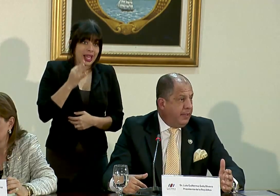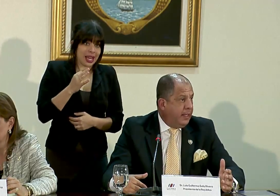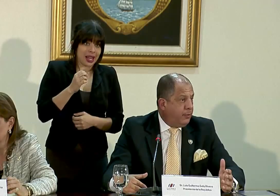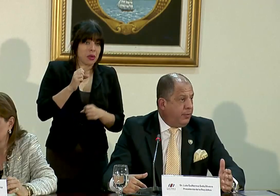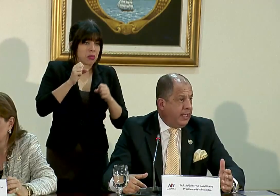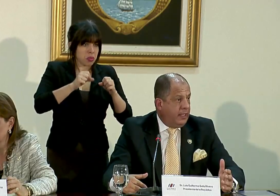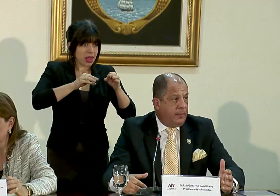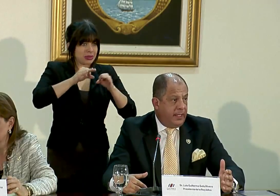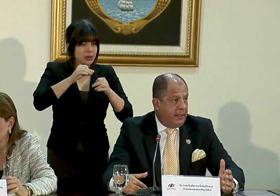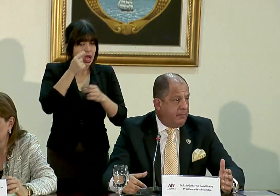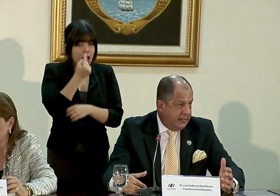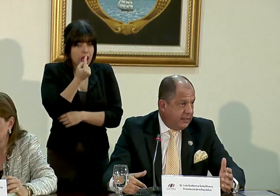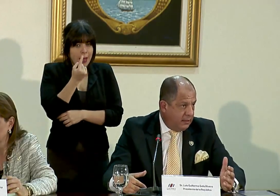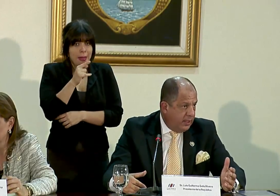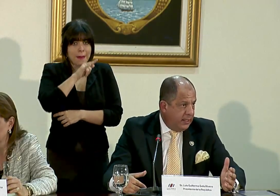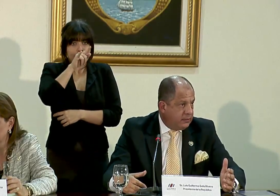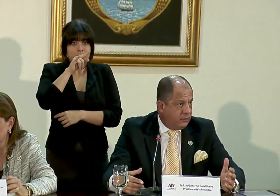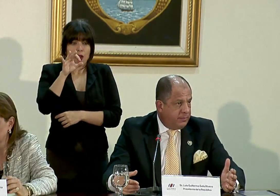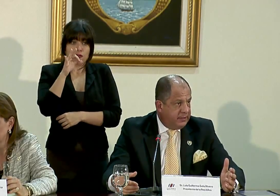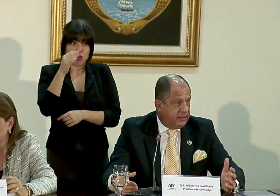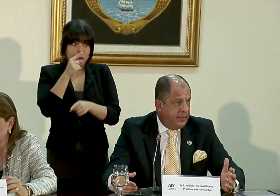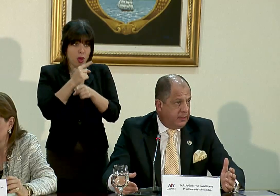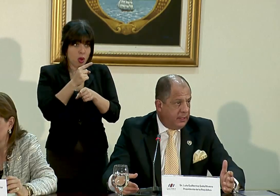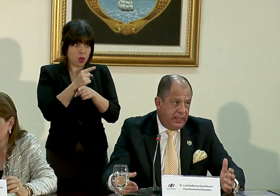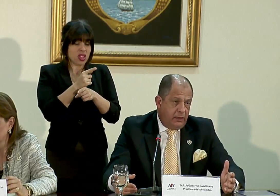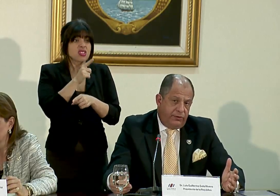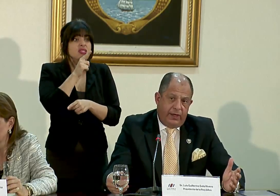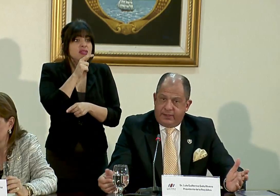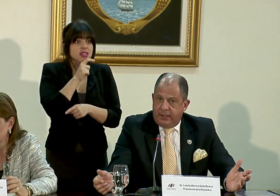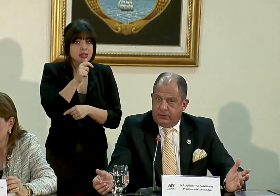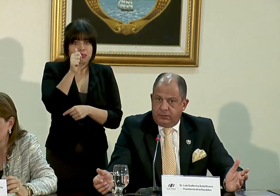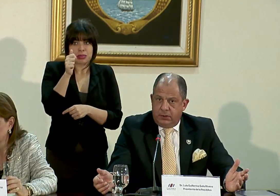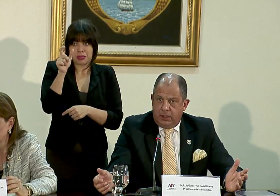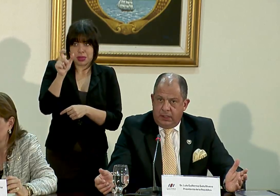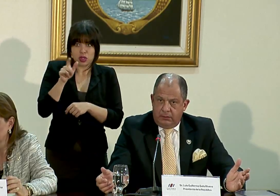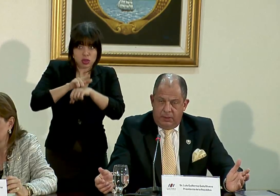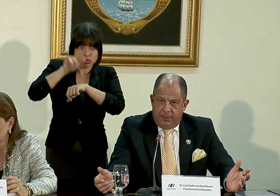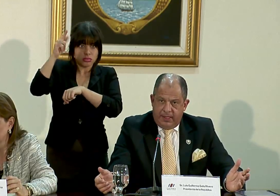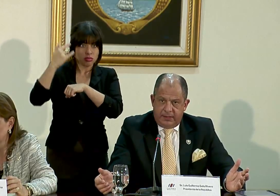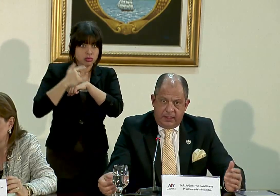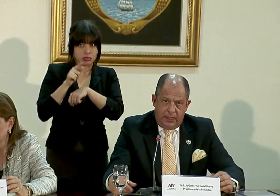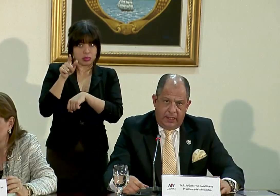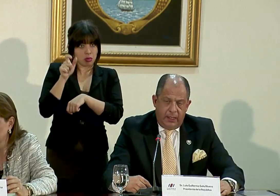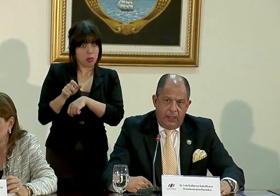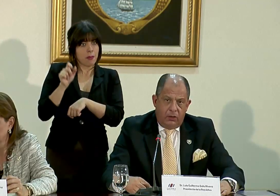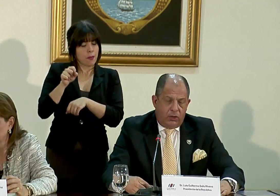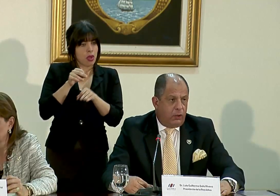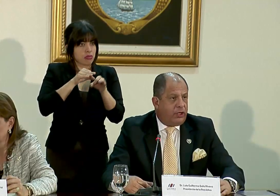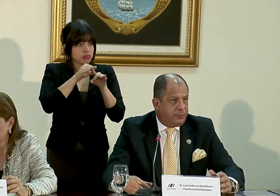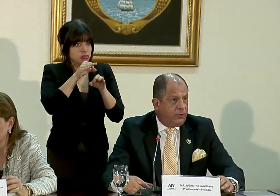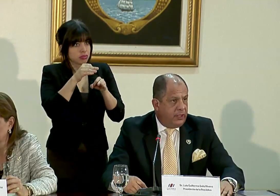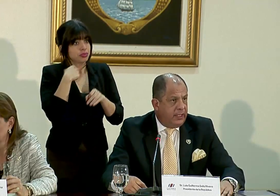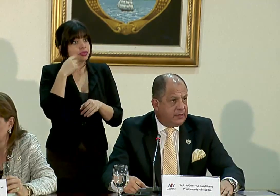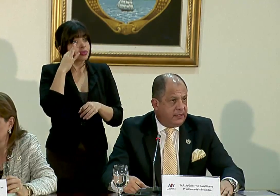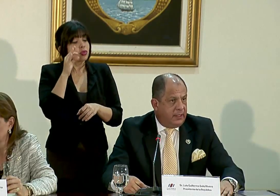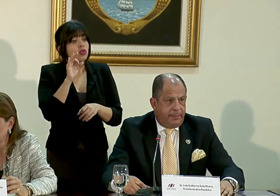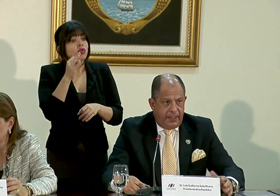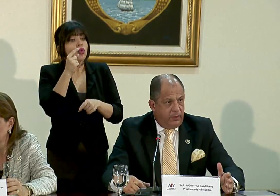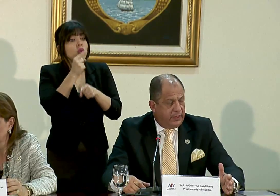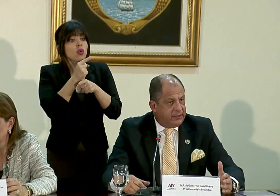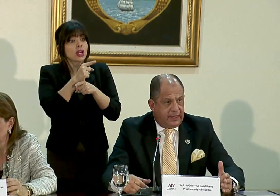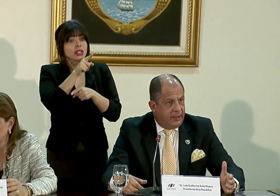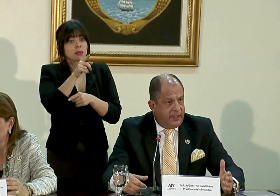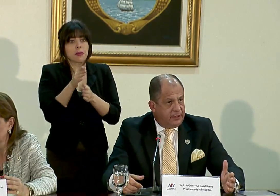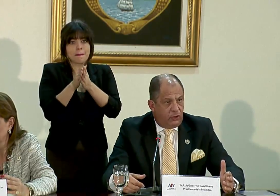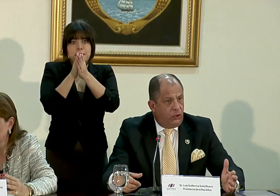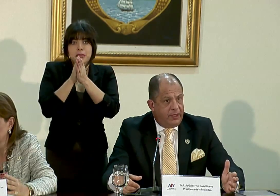explicar viaje por viaje de manera más adecuada son precisamente quienes los realizaron. Y me parece que lo que corresponde es que se le